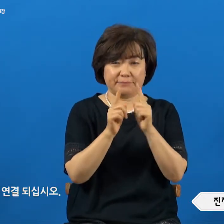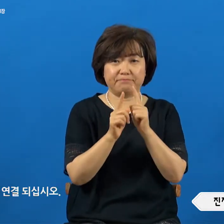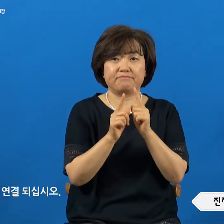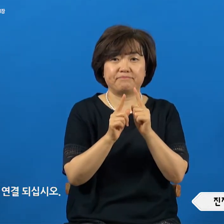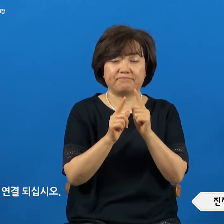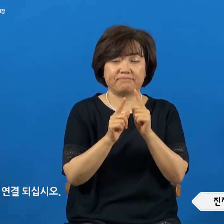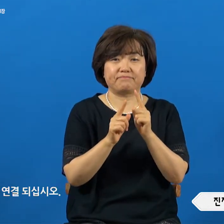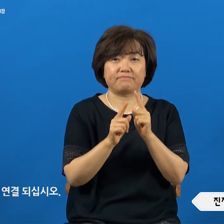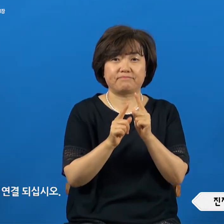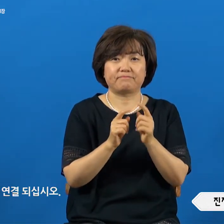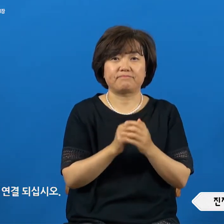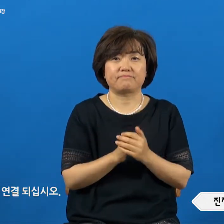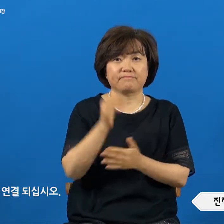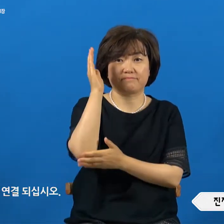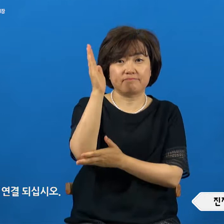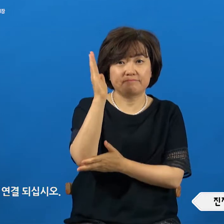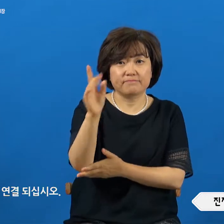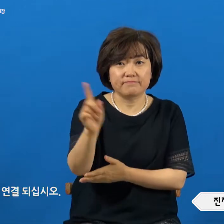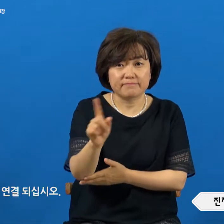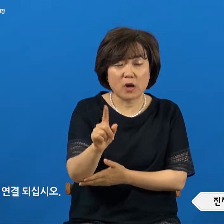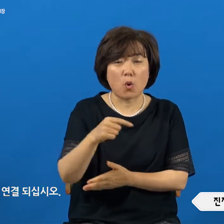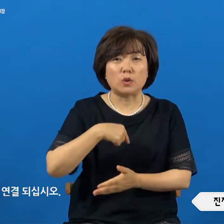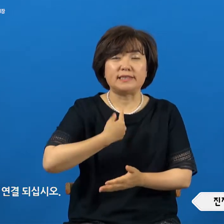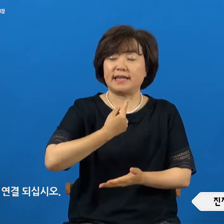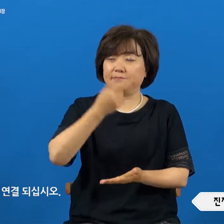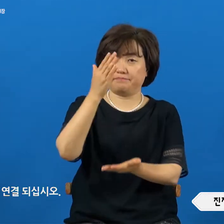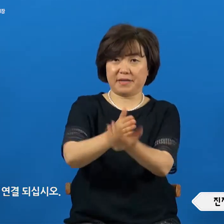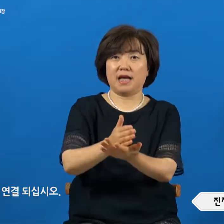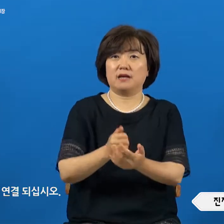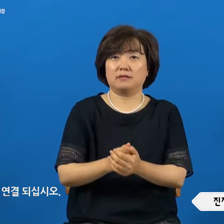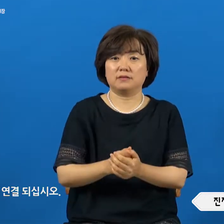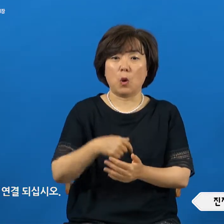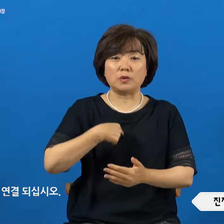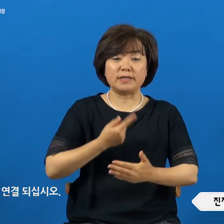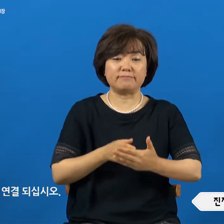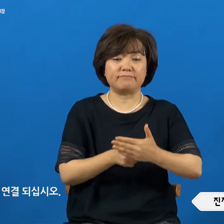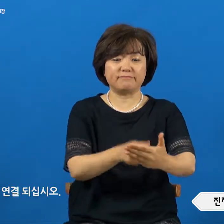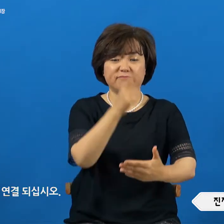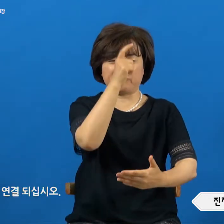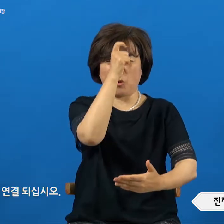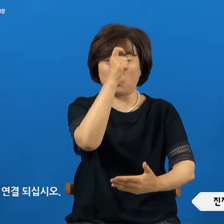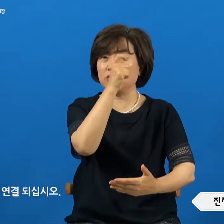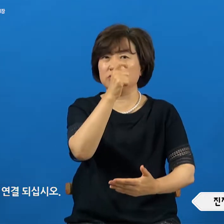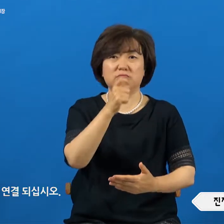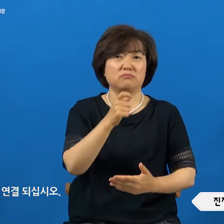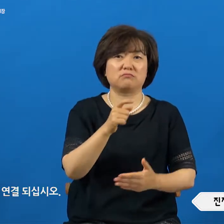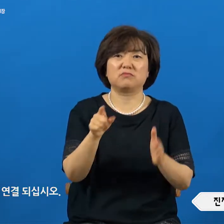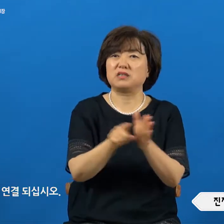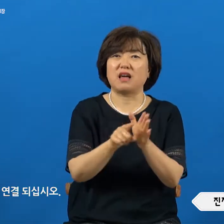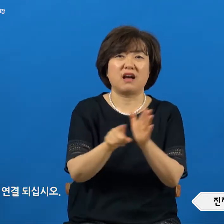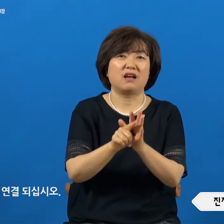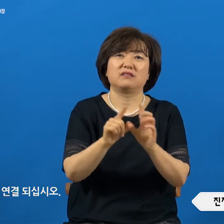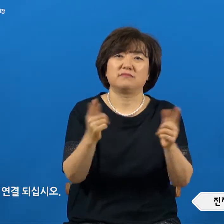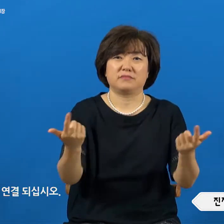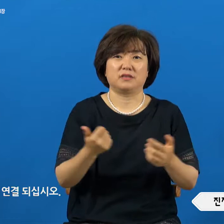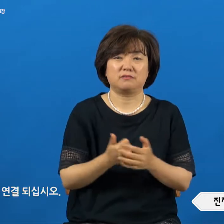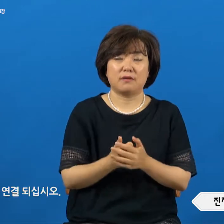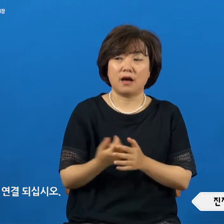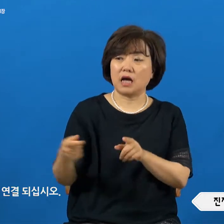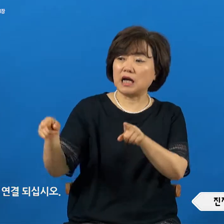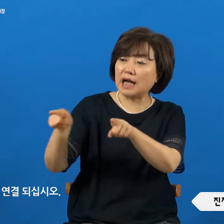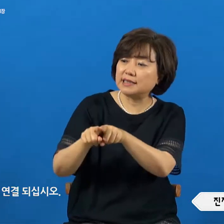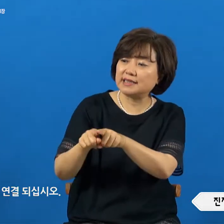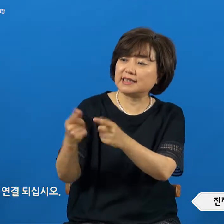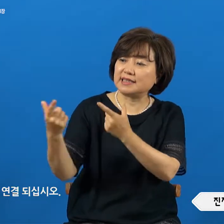저에게 말씀합니다. 혼자 있지 마십시오. 신앙은 독불 장군이 아닙니다. 함께 있을 때 함께